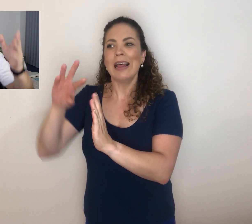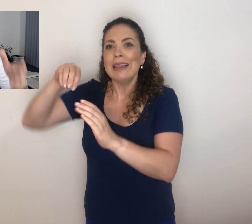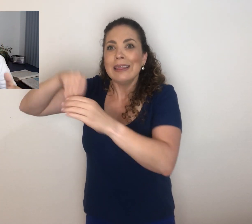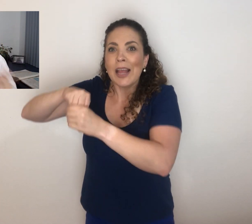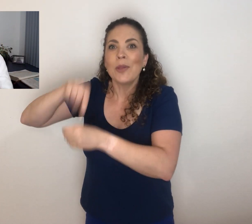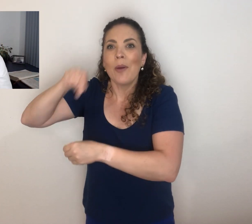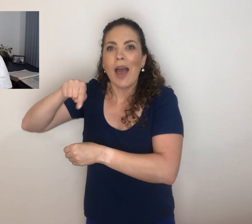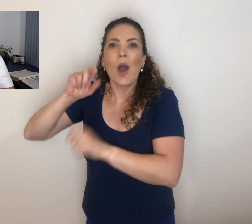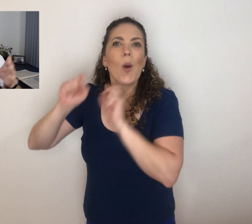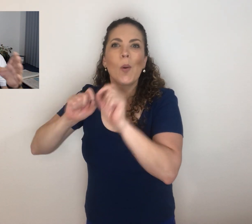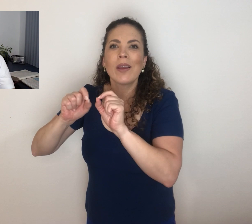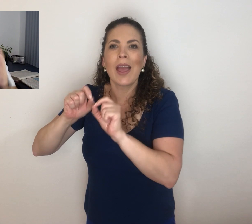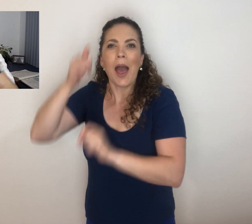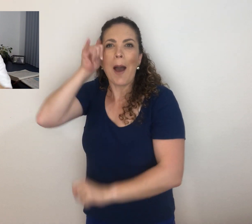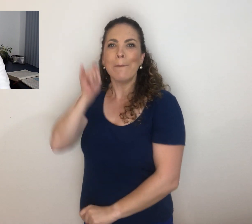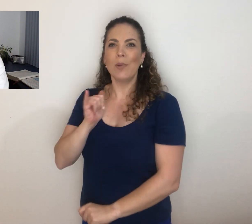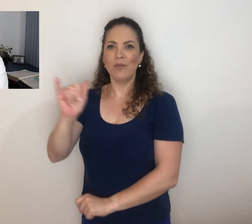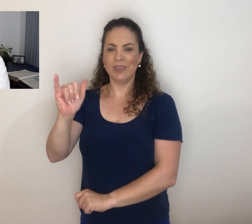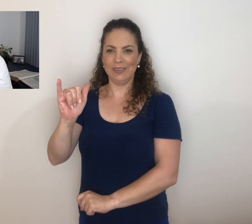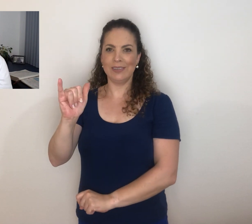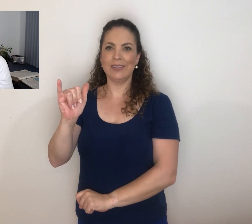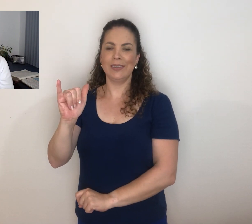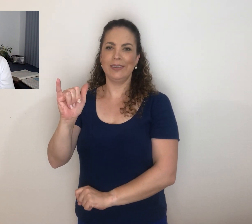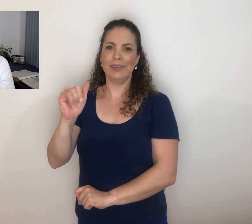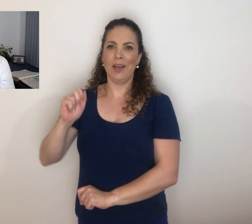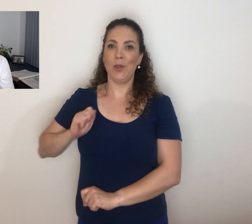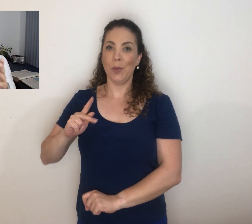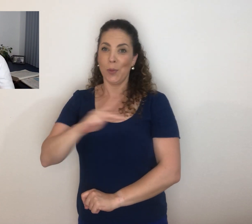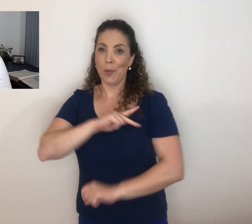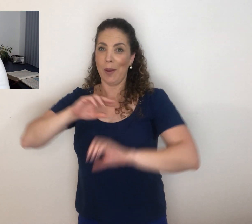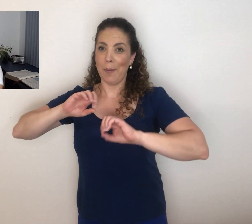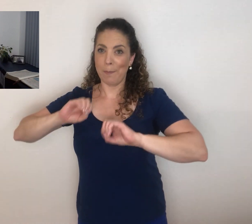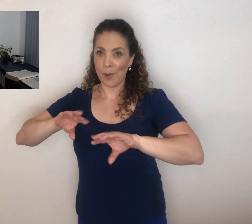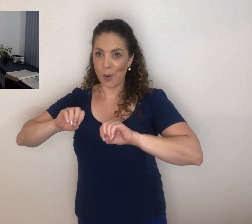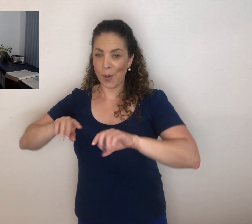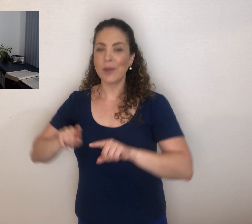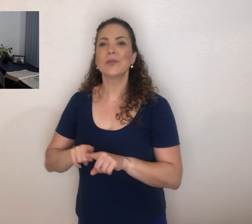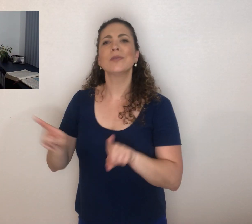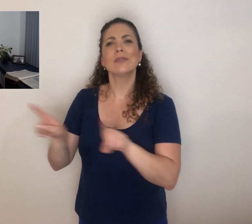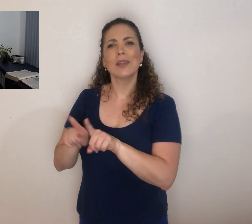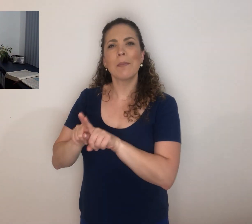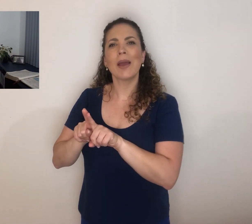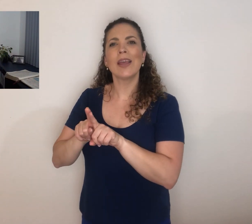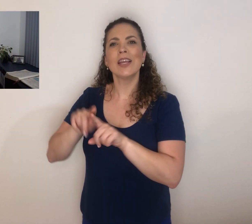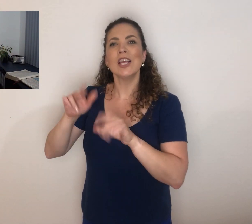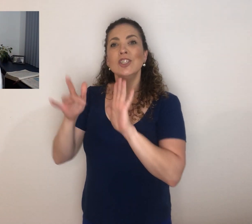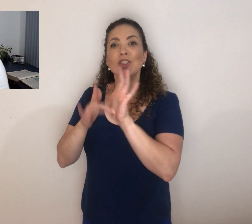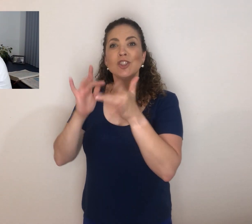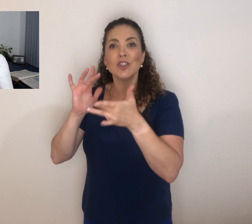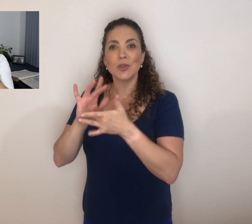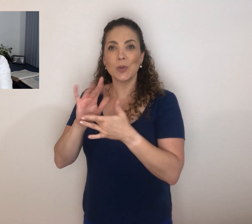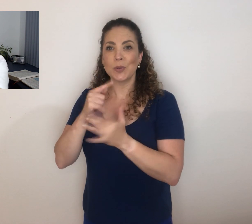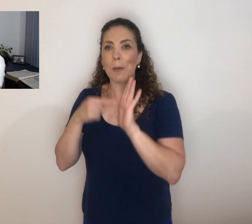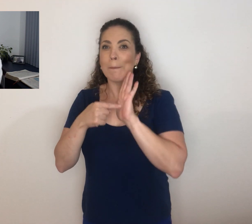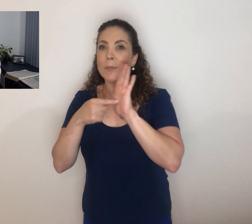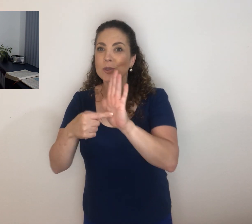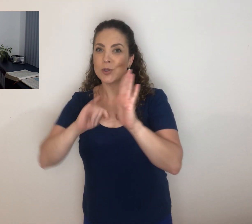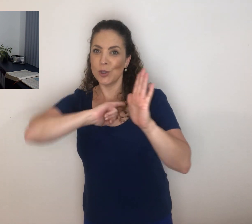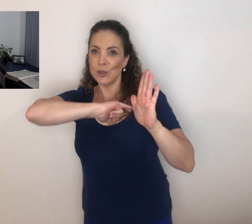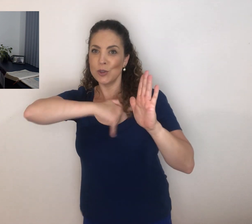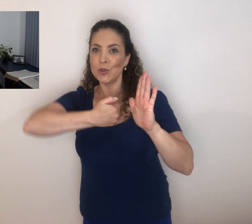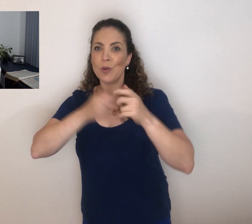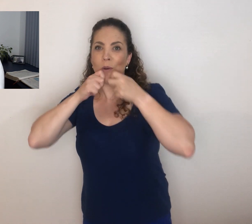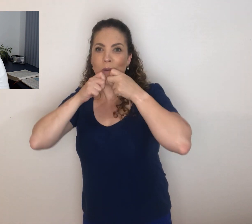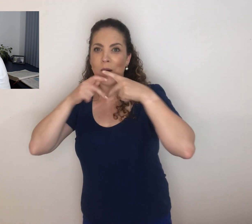profecias de Jesus, as profecias dos apóstolos, as profecias que Jesus revela